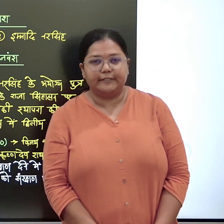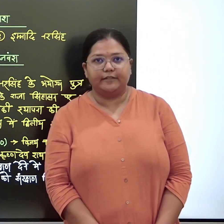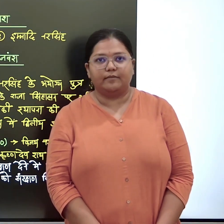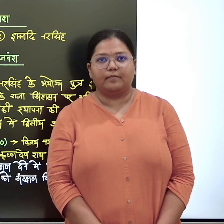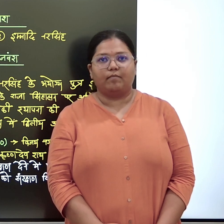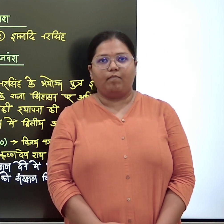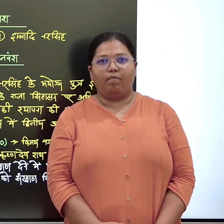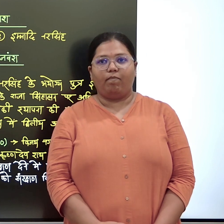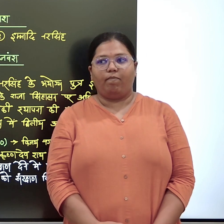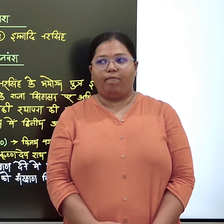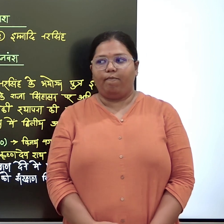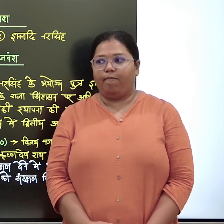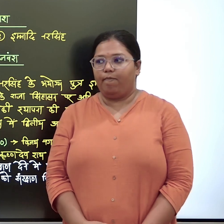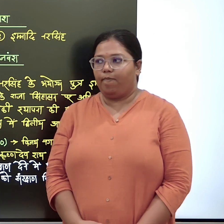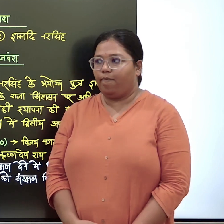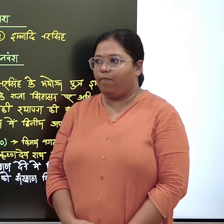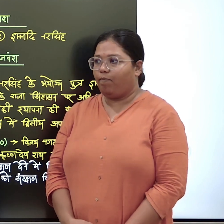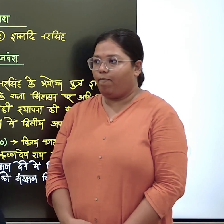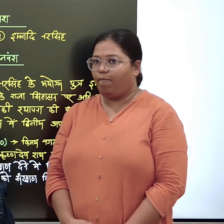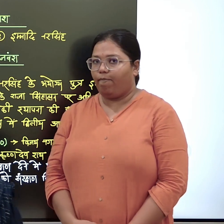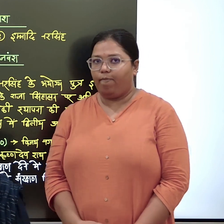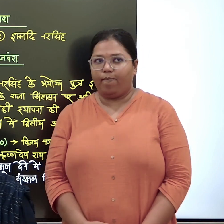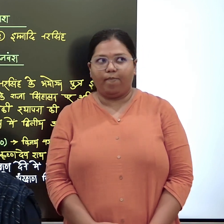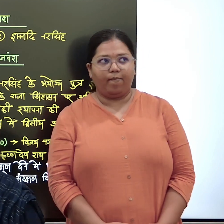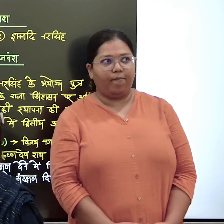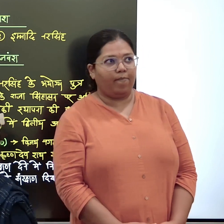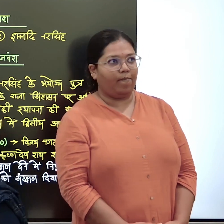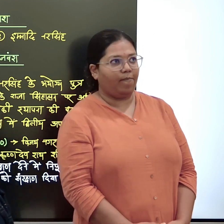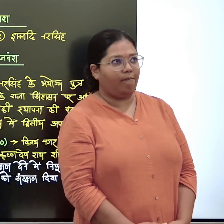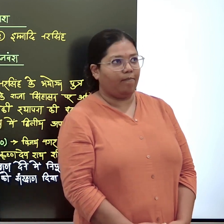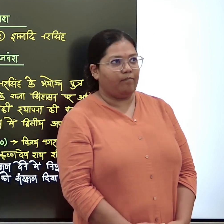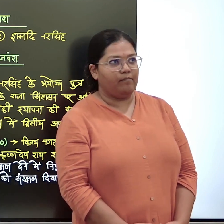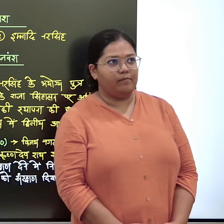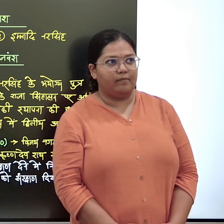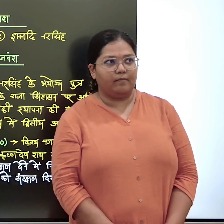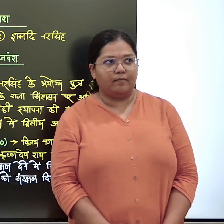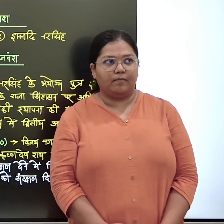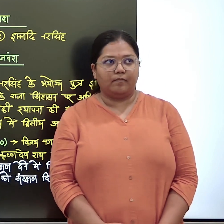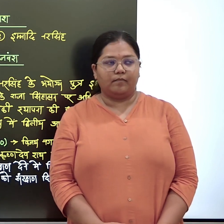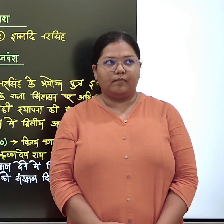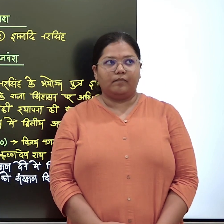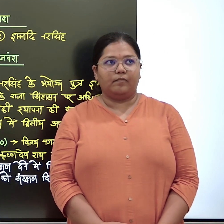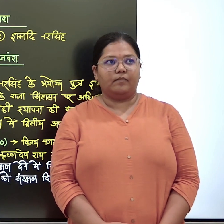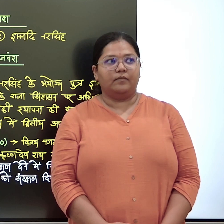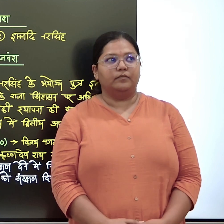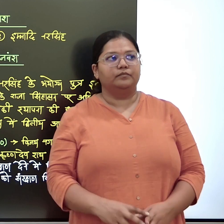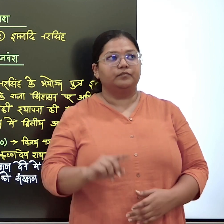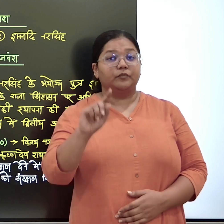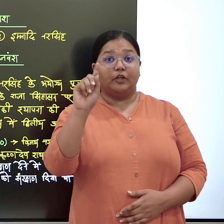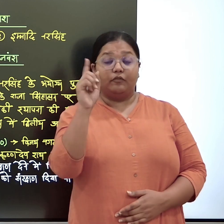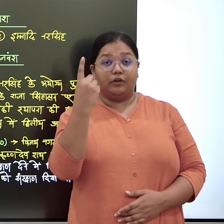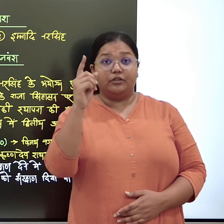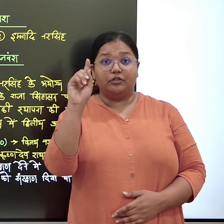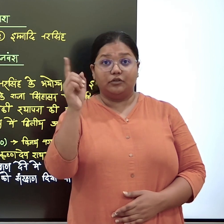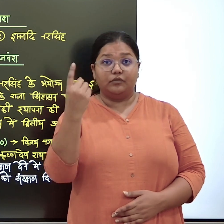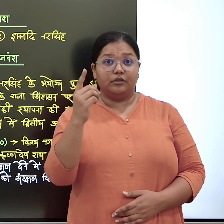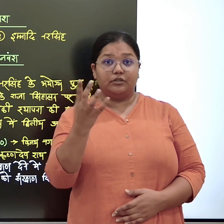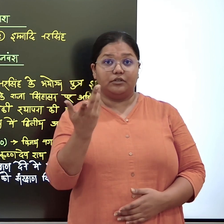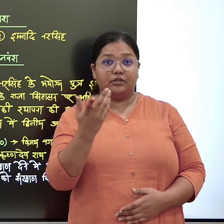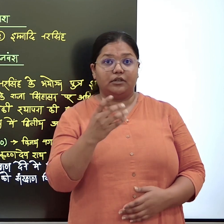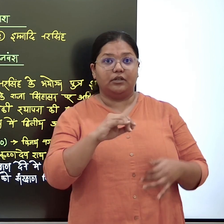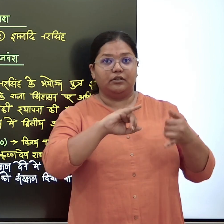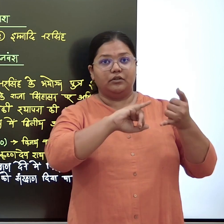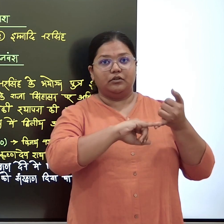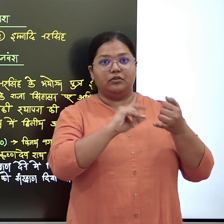सुलूव नरसिंह, सुलूव नरसिंह, सुलूव नरसिंह।